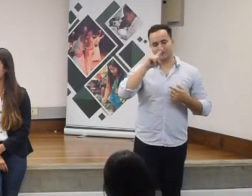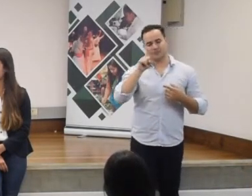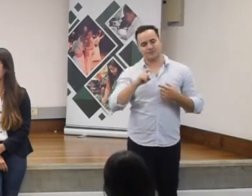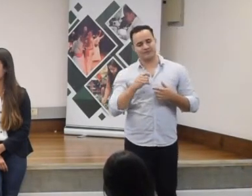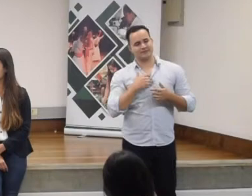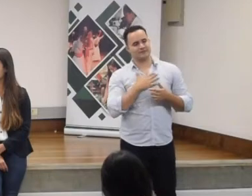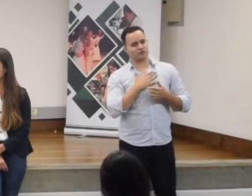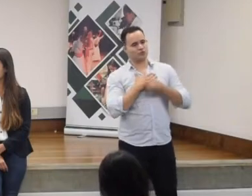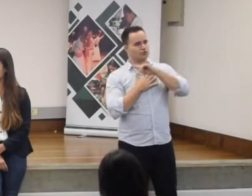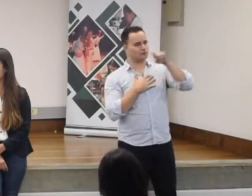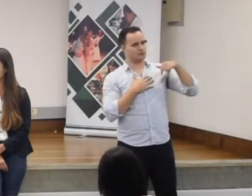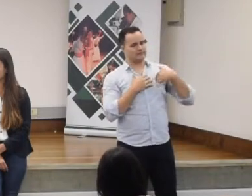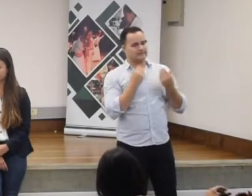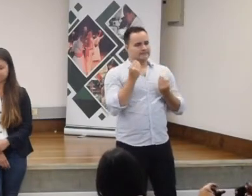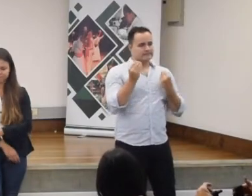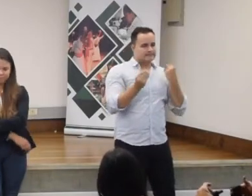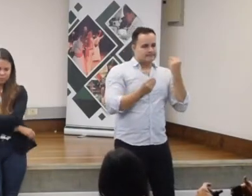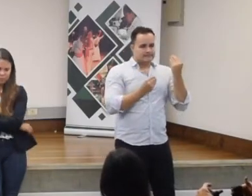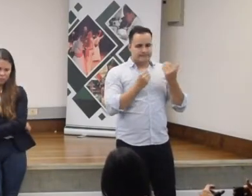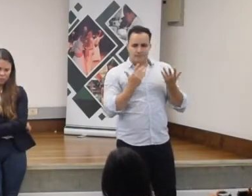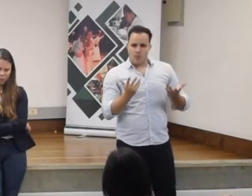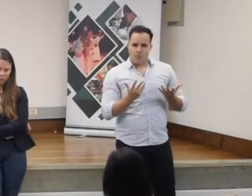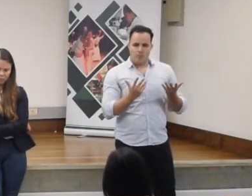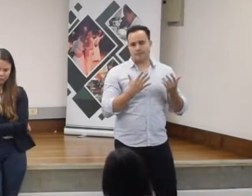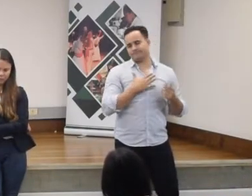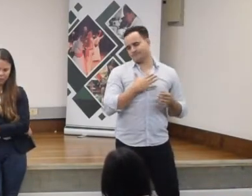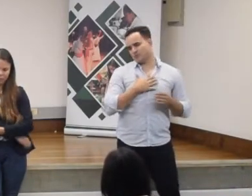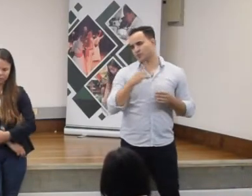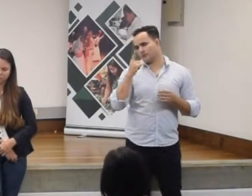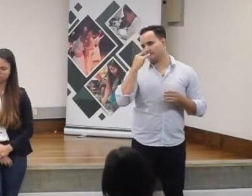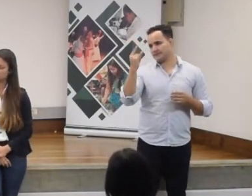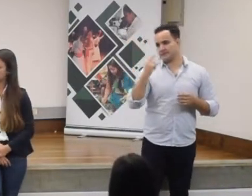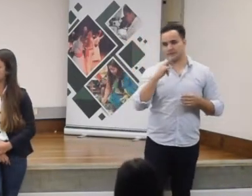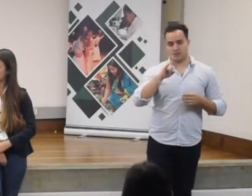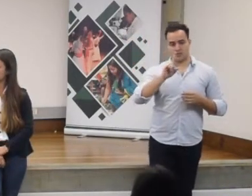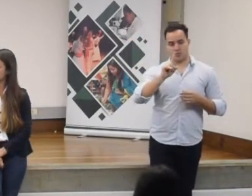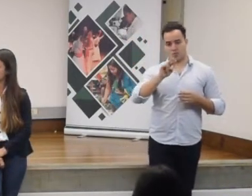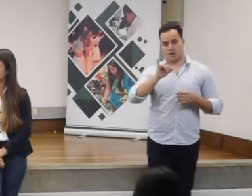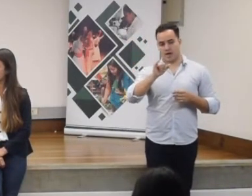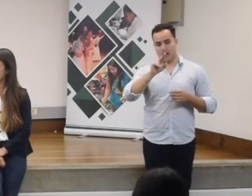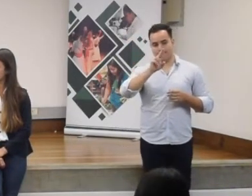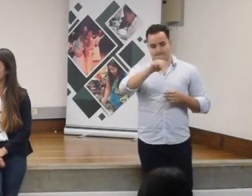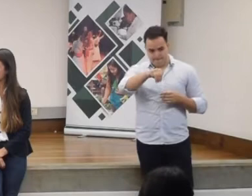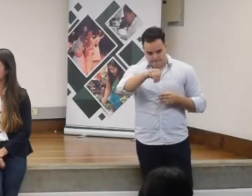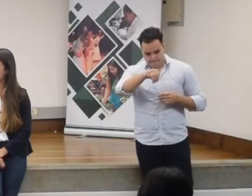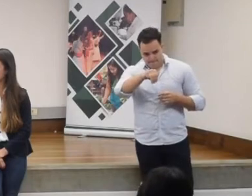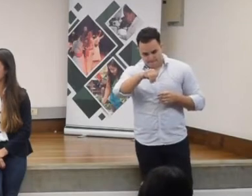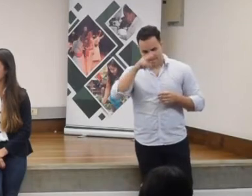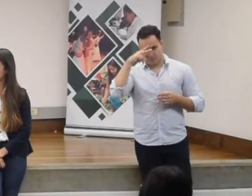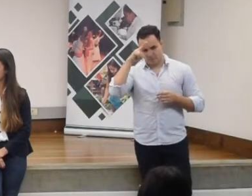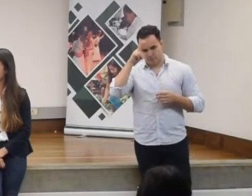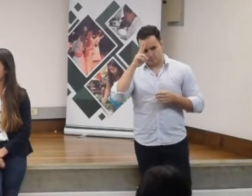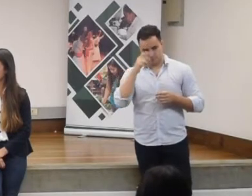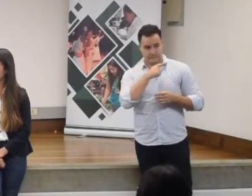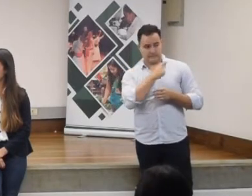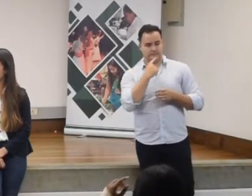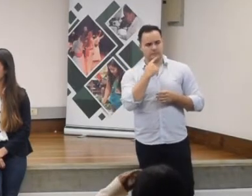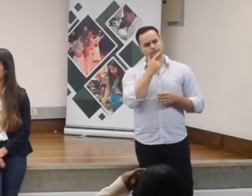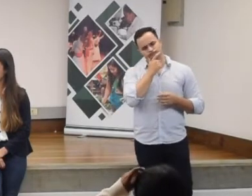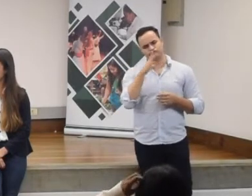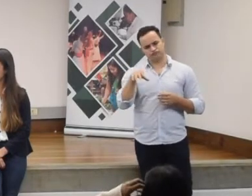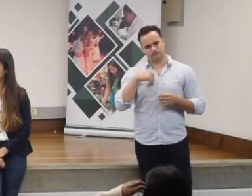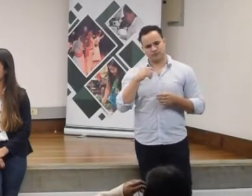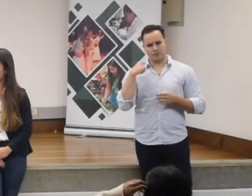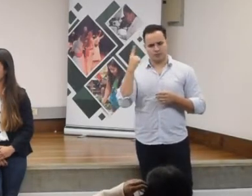qué tenemos que hacer, yo creo que tenemos que, a mí me llama la atención lo que ha hecho la UNAM. La UNAM ha reconocido que la universidad es espacio político